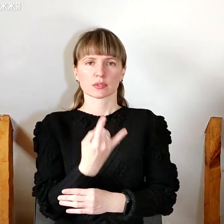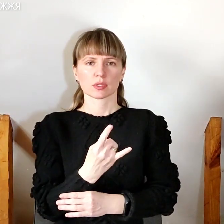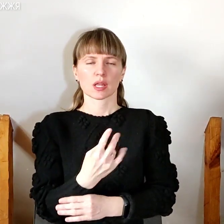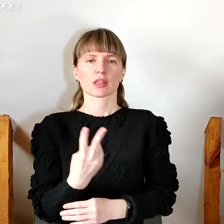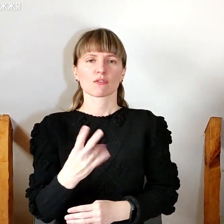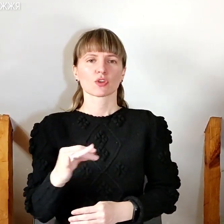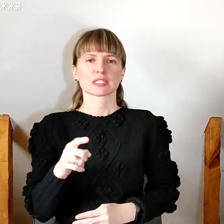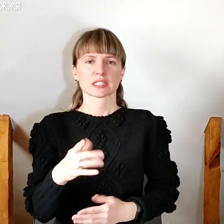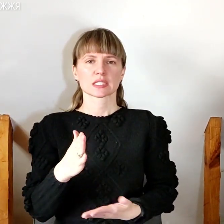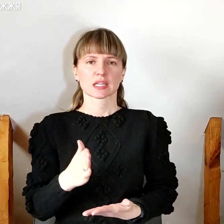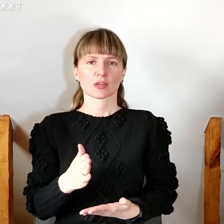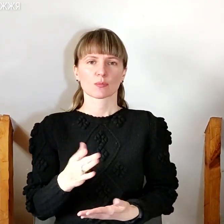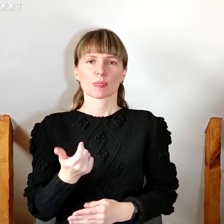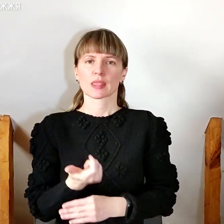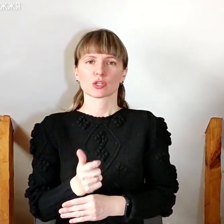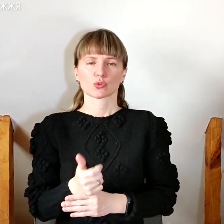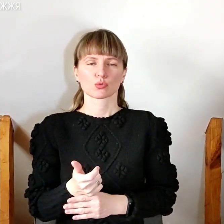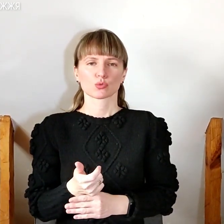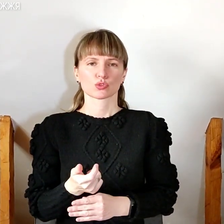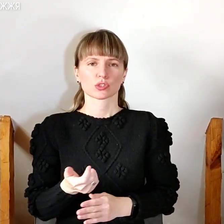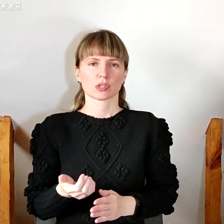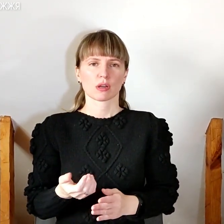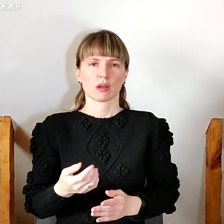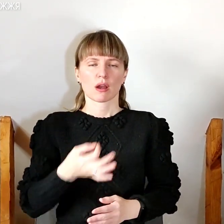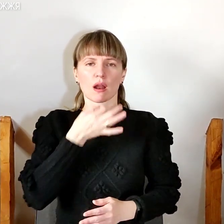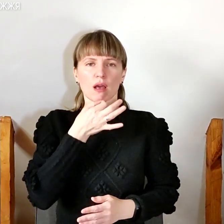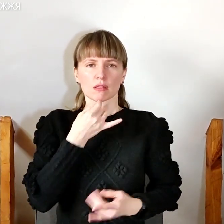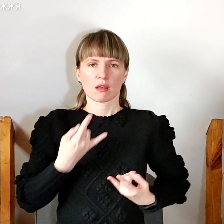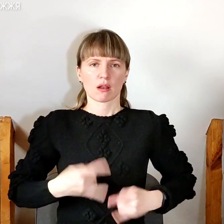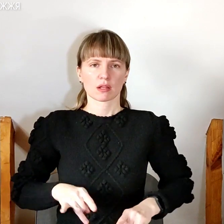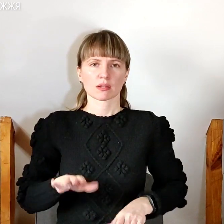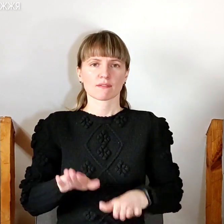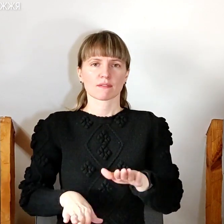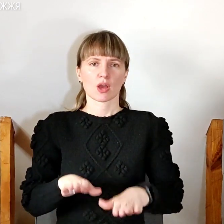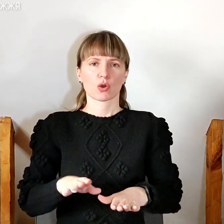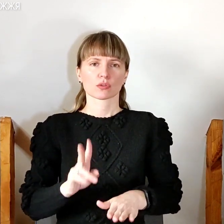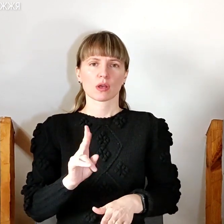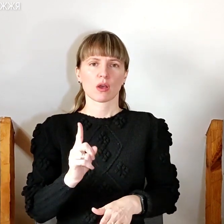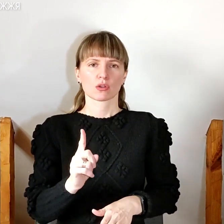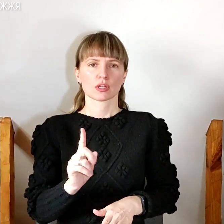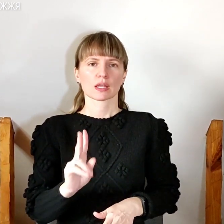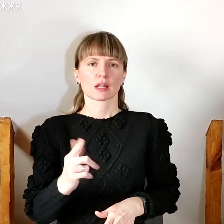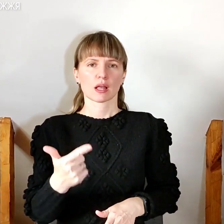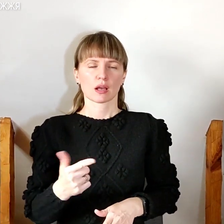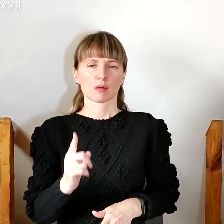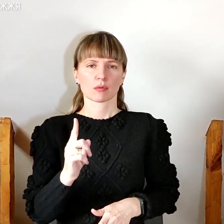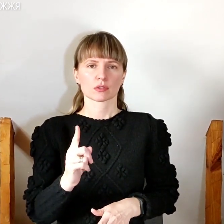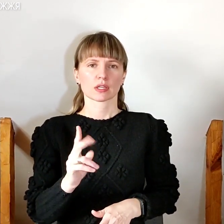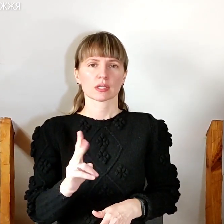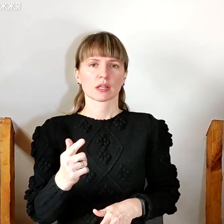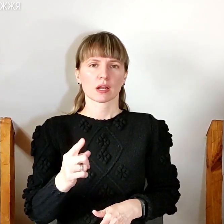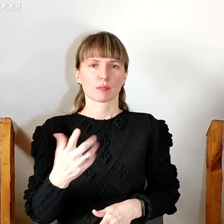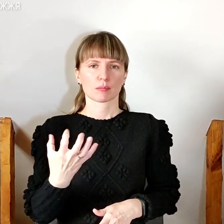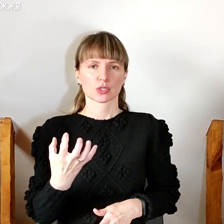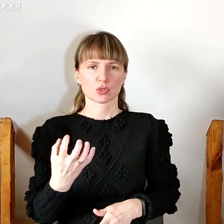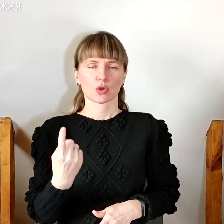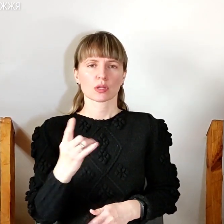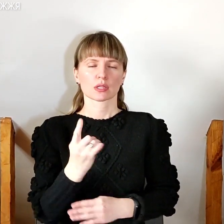недоношені, народилися з вагою кілограм, півтора кілограма. Одна дитинка перенесла 2 оперативних втручання, так